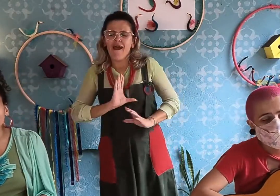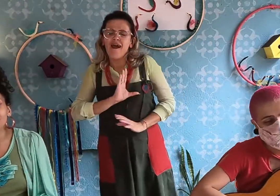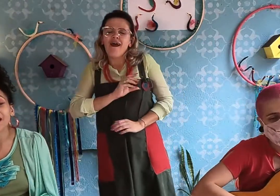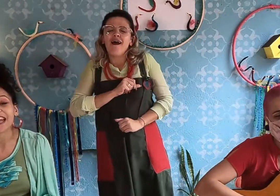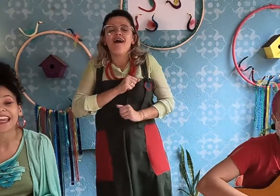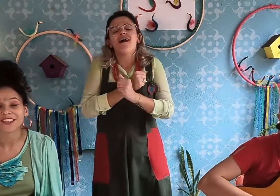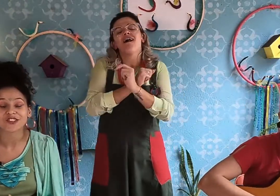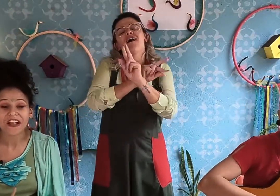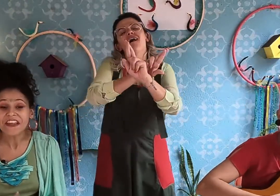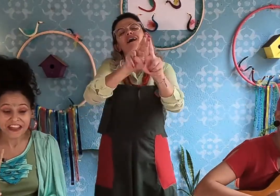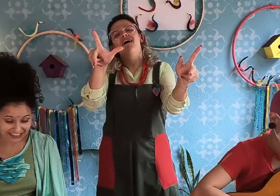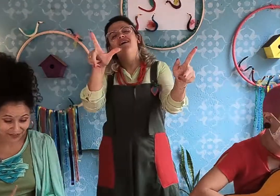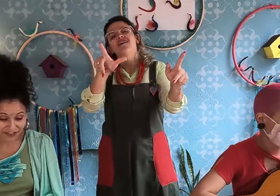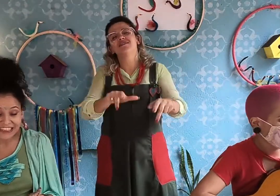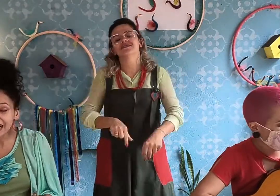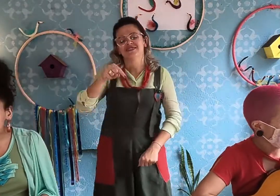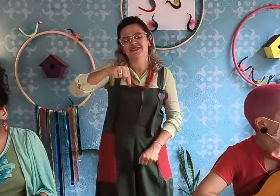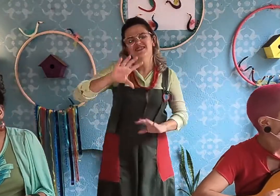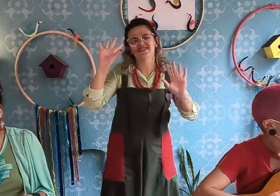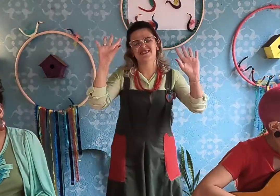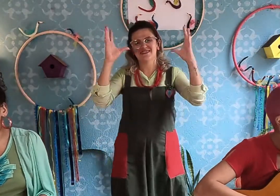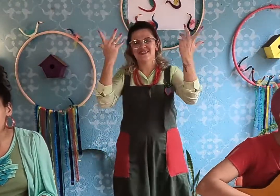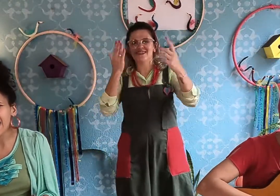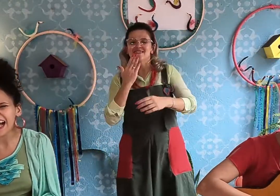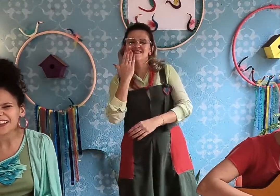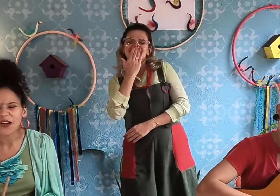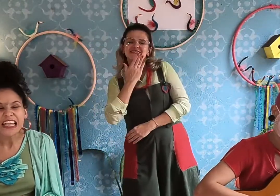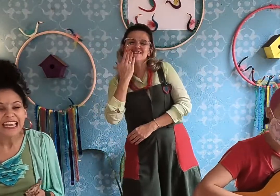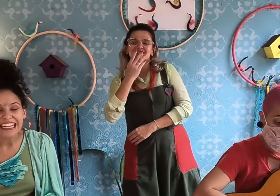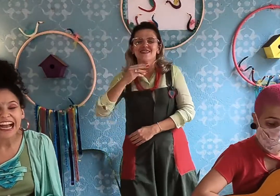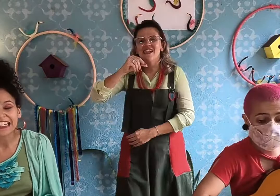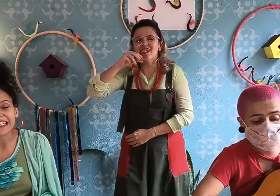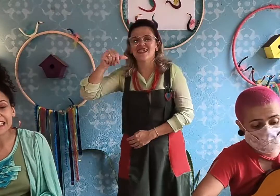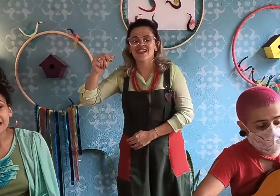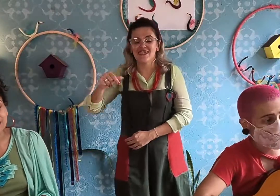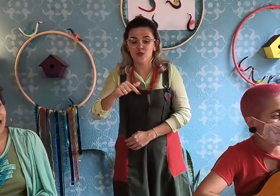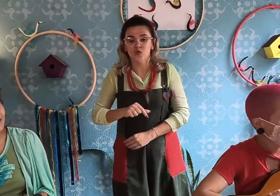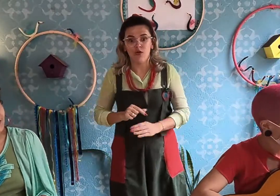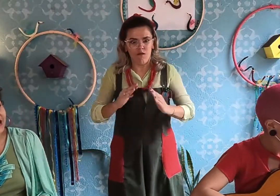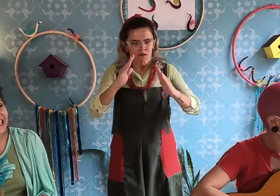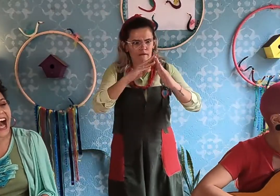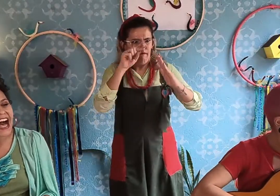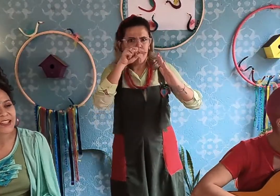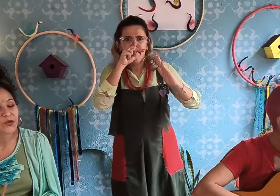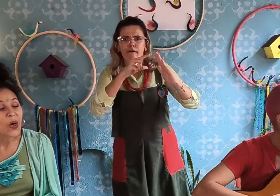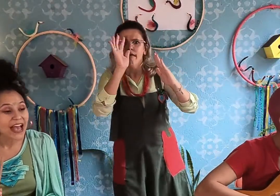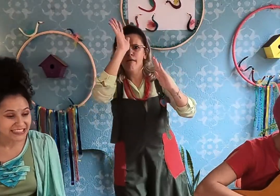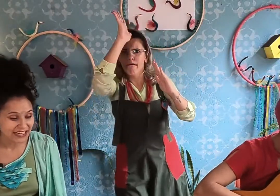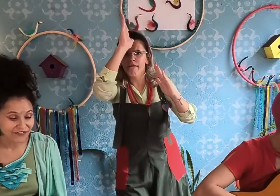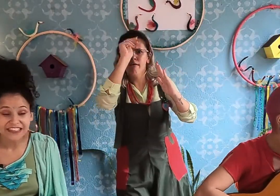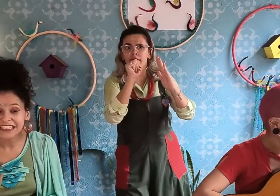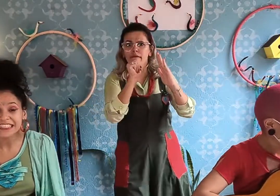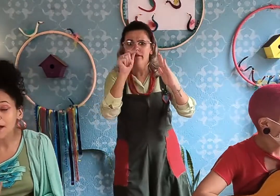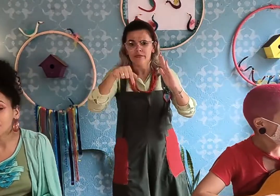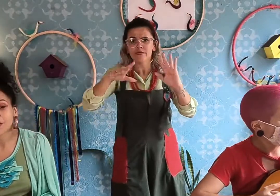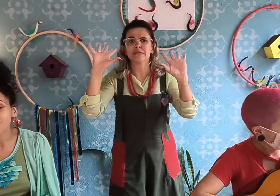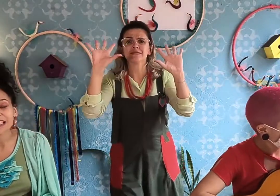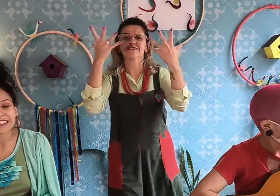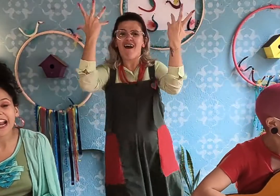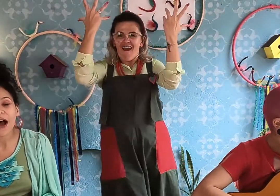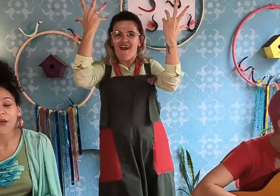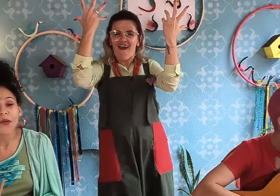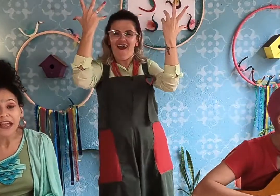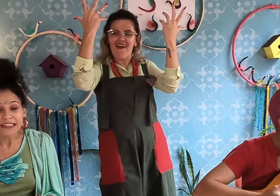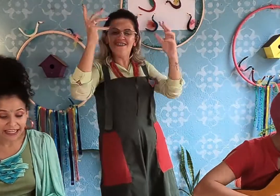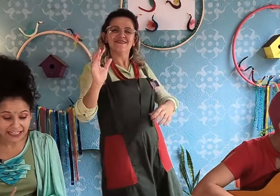quem é diferente. Nessa festa tem doce salgado. Tem galinha em cima do telhado. Essa festa está muito